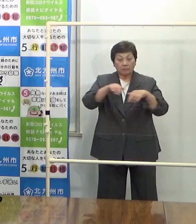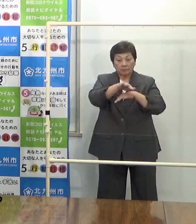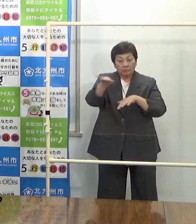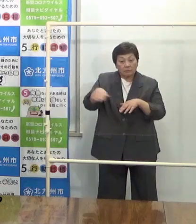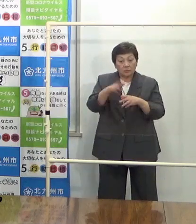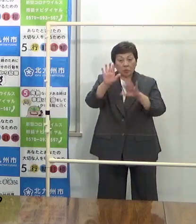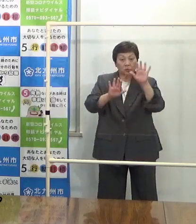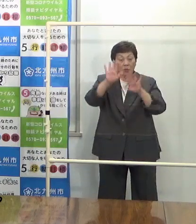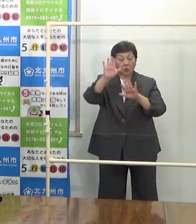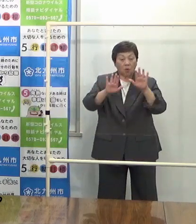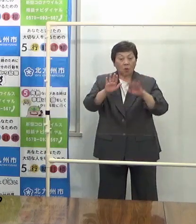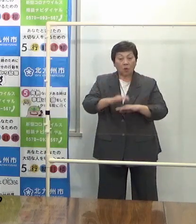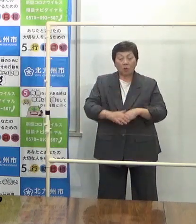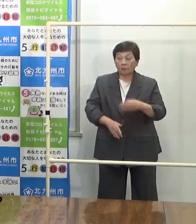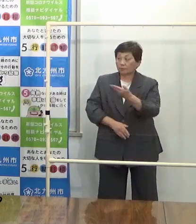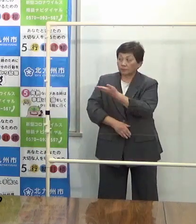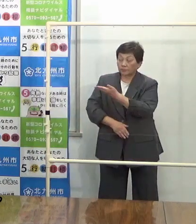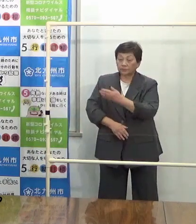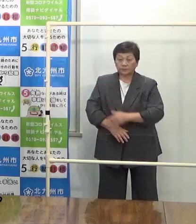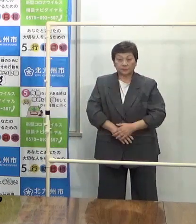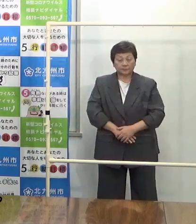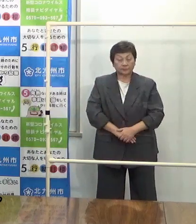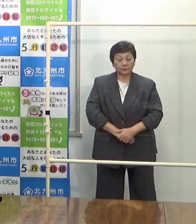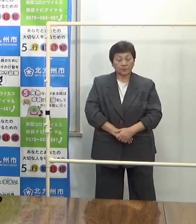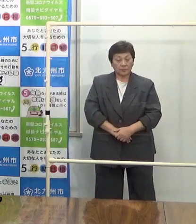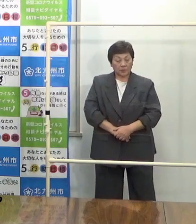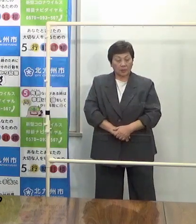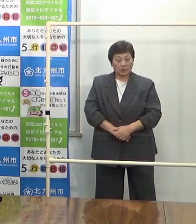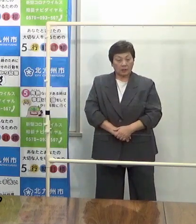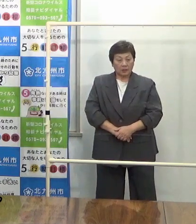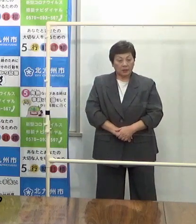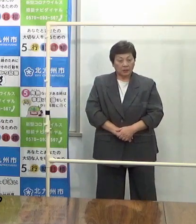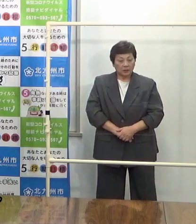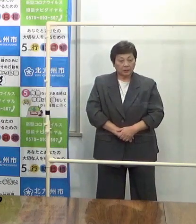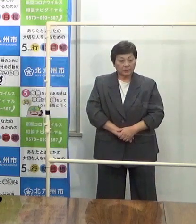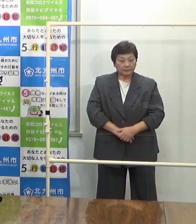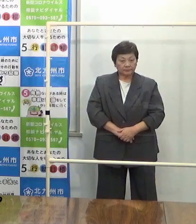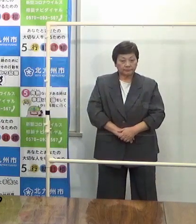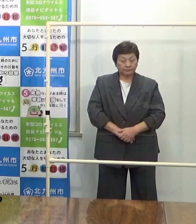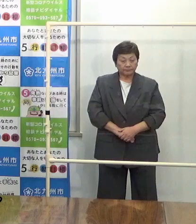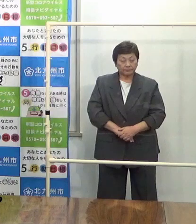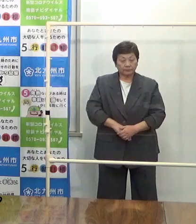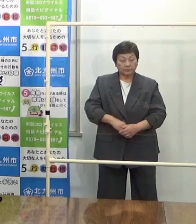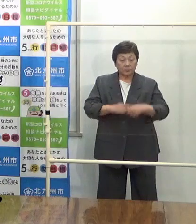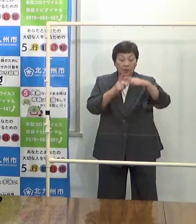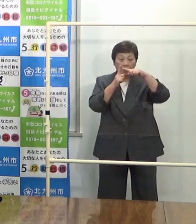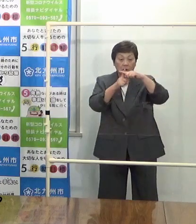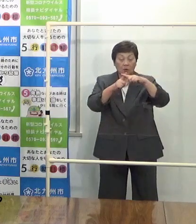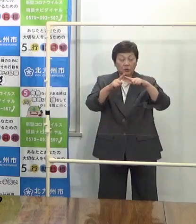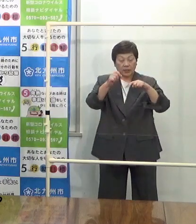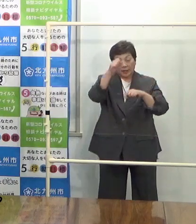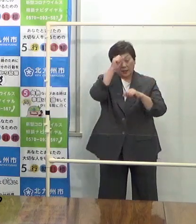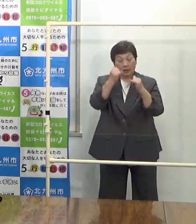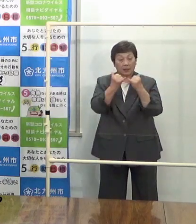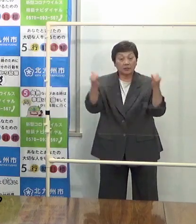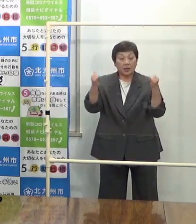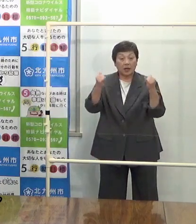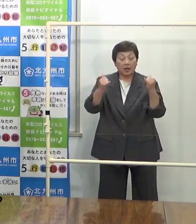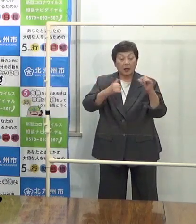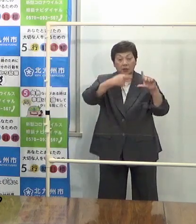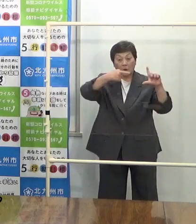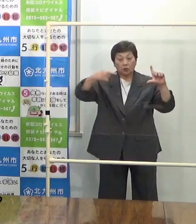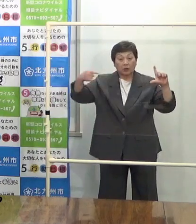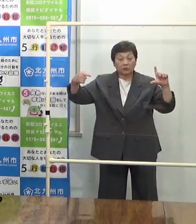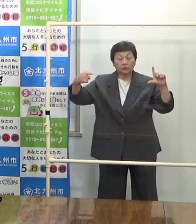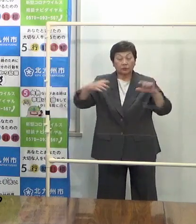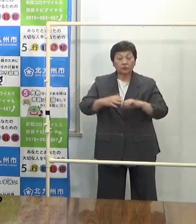ず画面の位置でありますが、本市の陽性患者の数のグラフであります。ここ